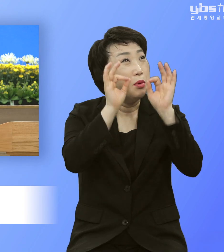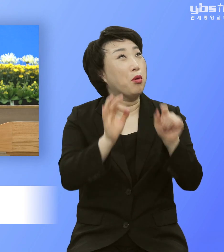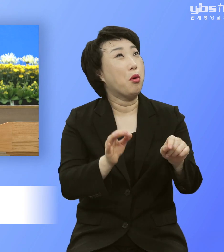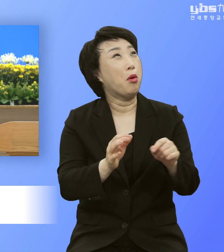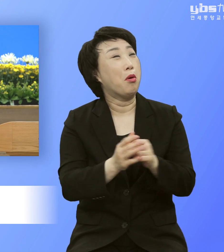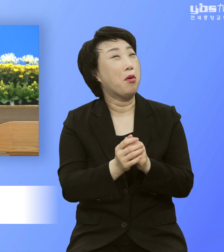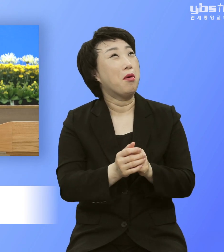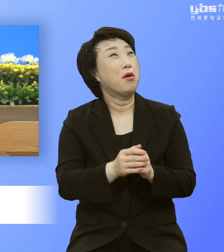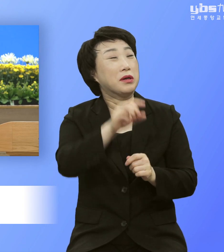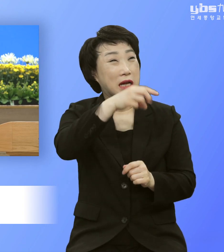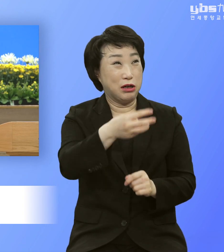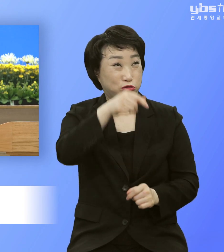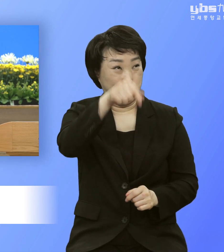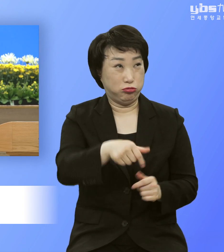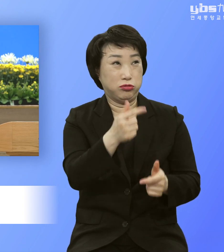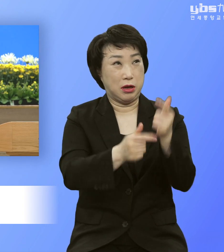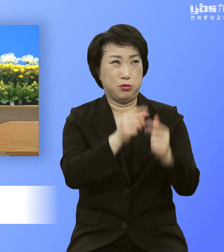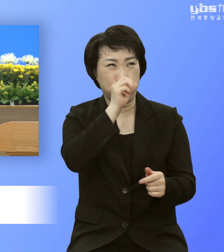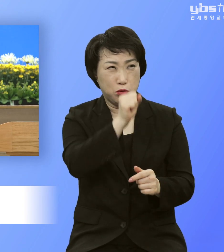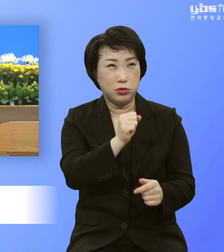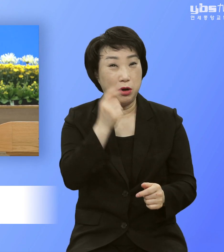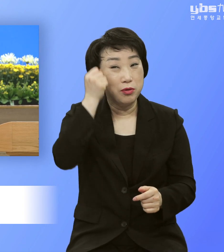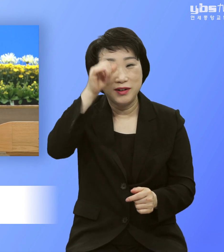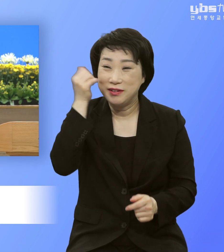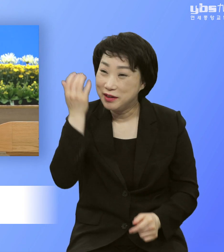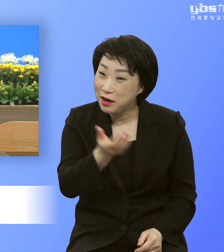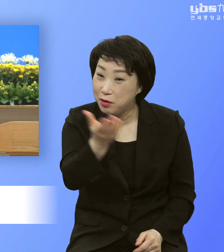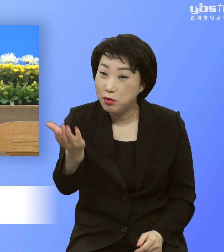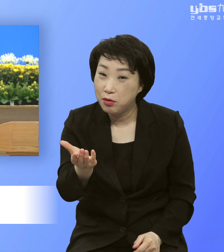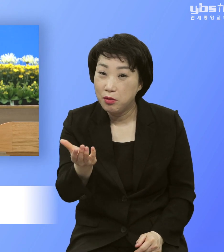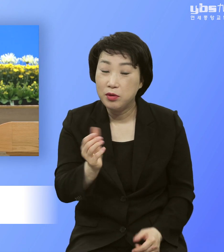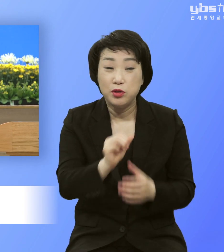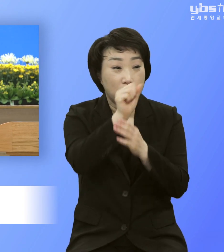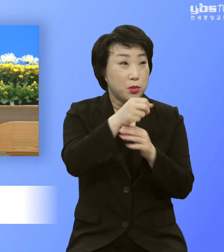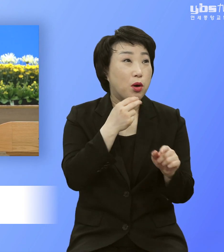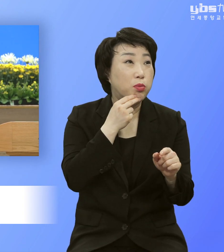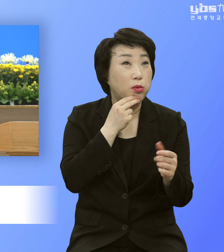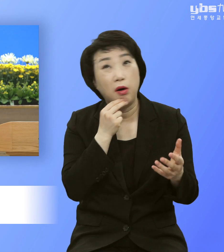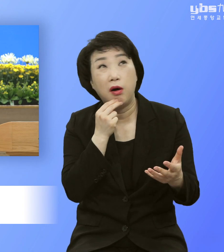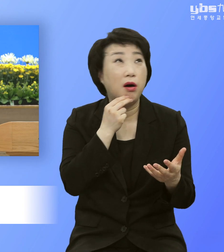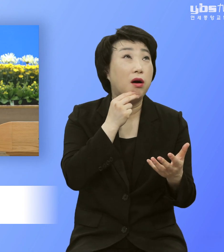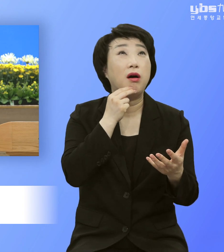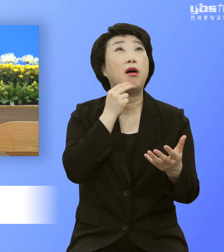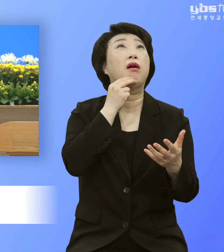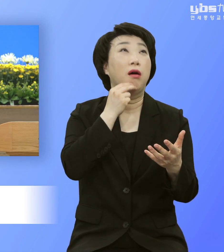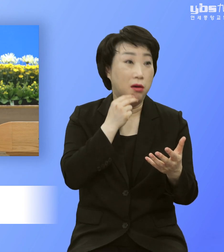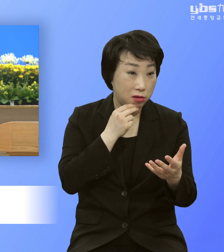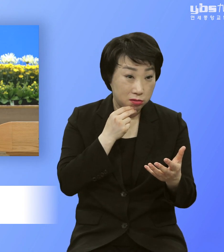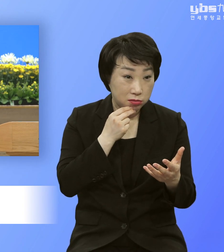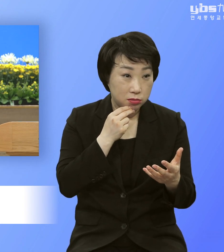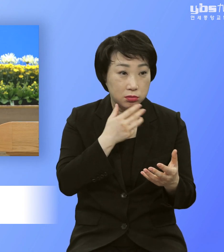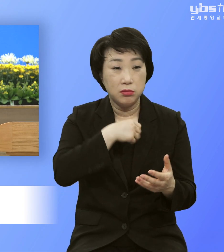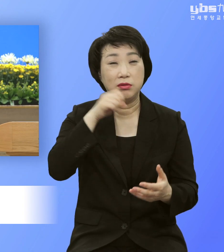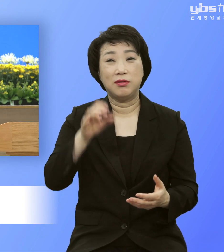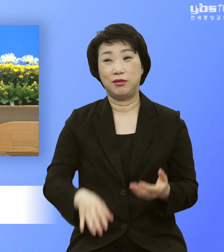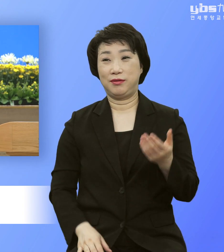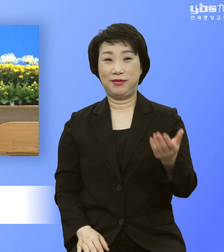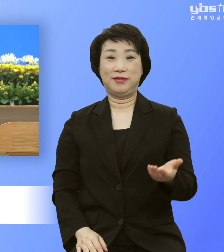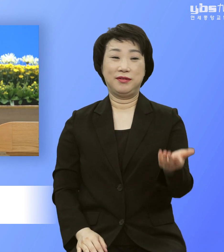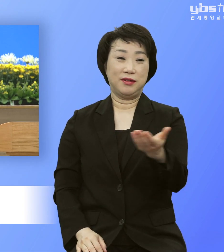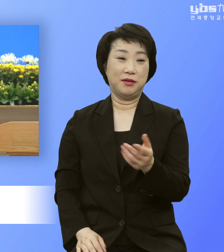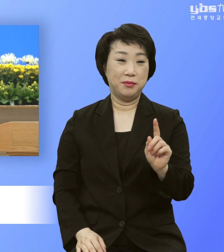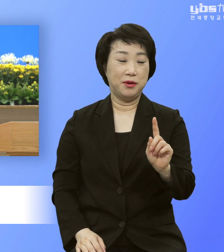바라면서 살구나무다. 근데 살구가 어디 있어? 열매가 없는 나무다. 그렇게